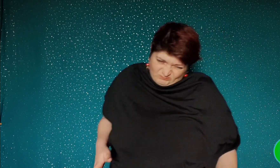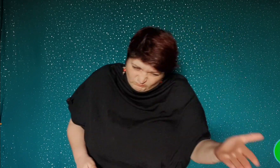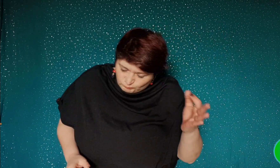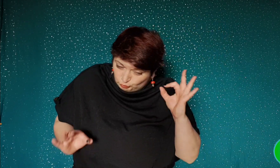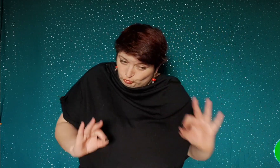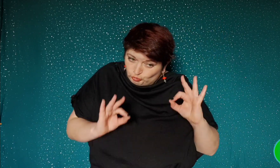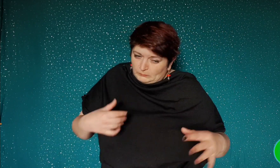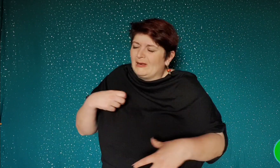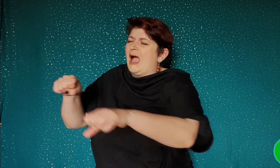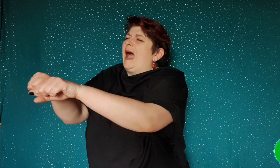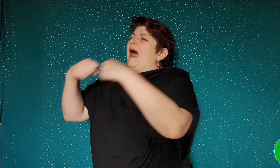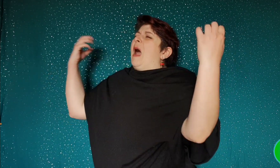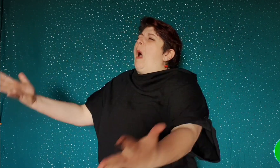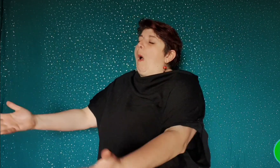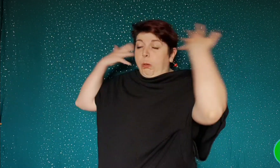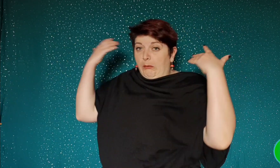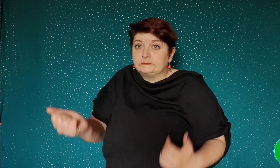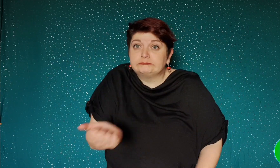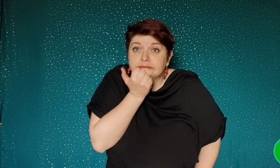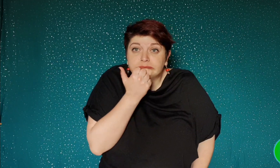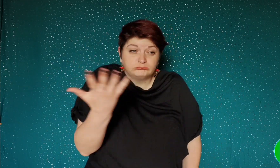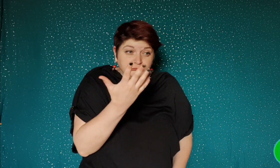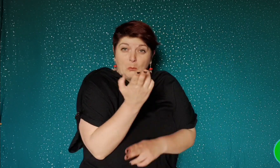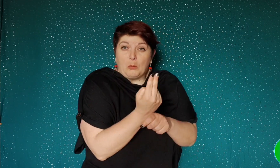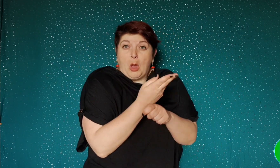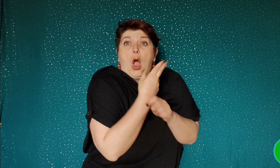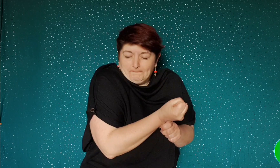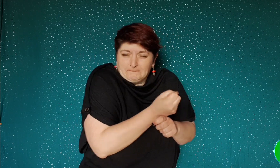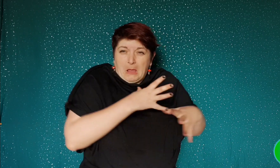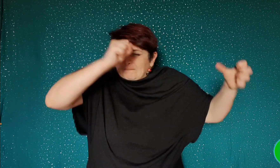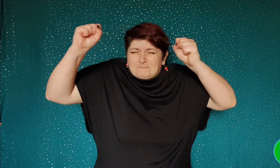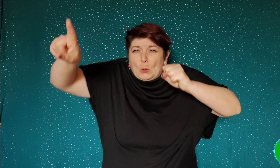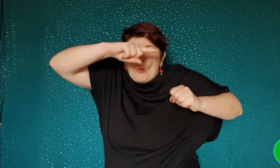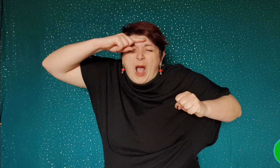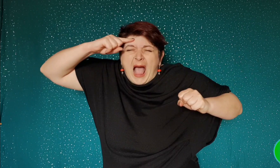Mauvaise idée, dit Louis. Oui, dit grand-père. La lumière s'est éteinte.